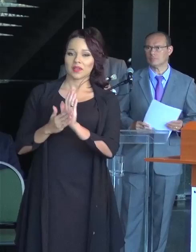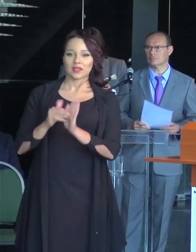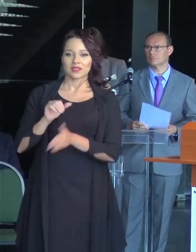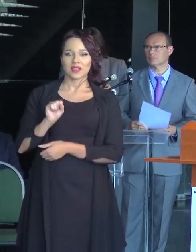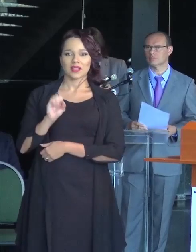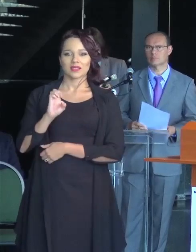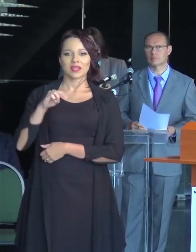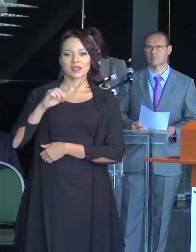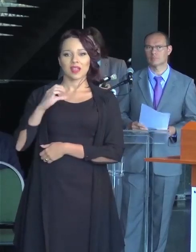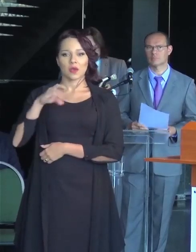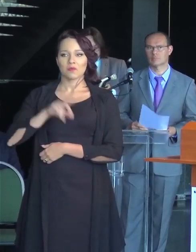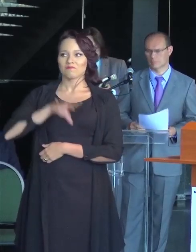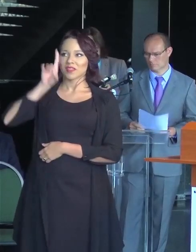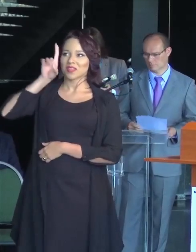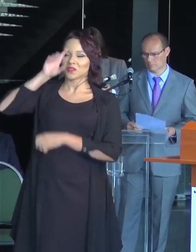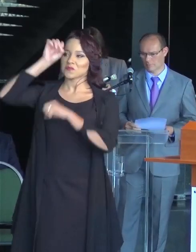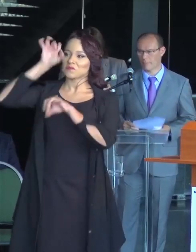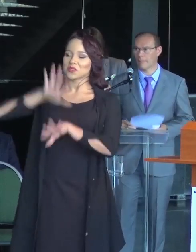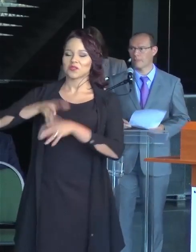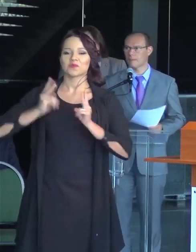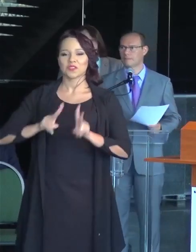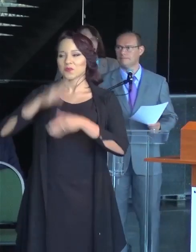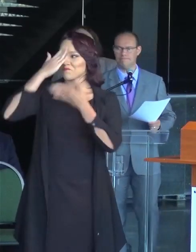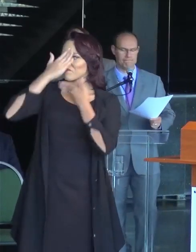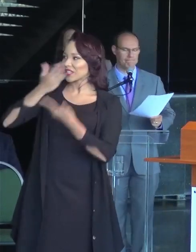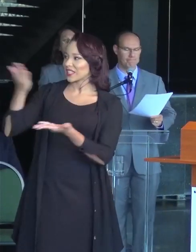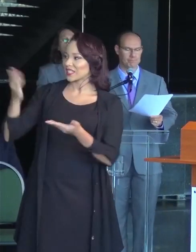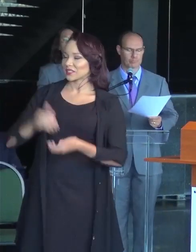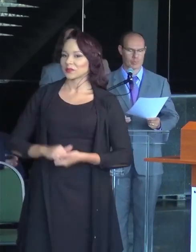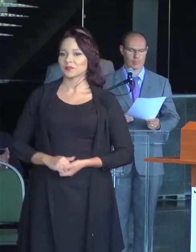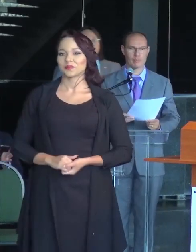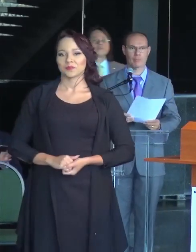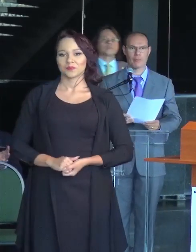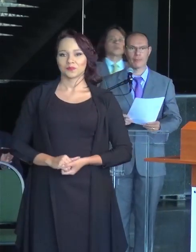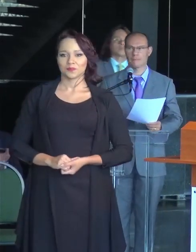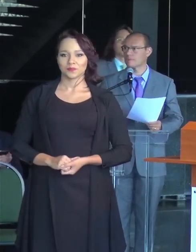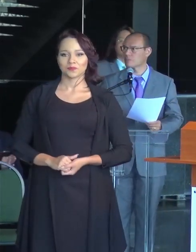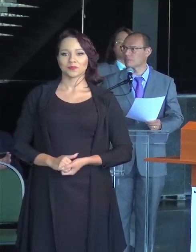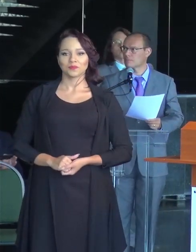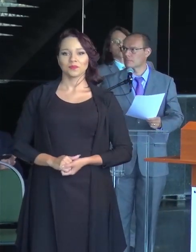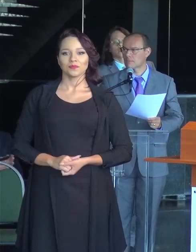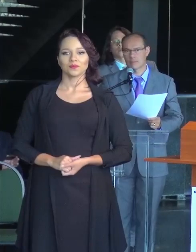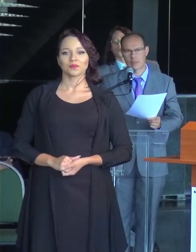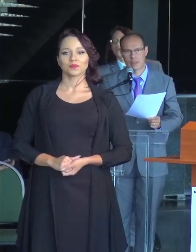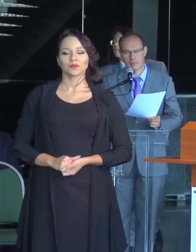Senacom, que Deus nos abençoe e vamos em frente. Muito obrigado.